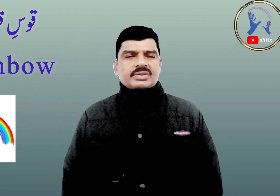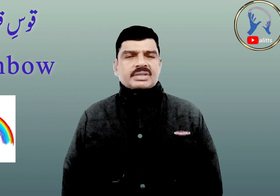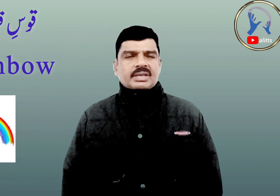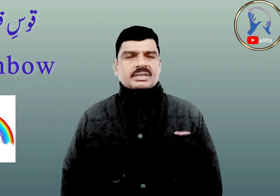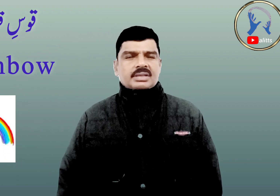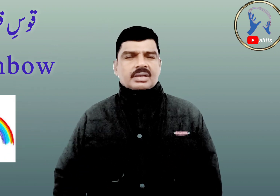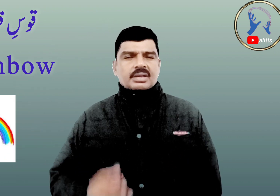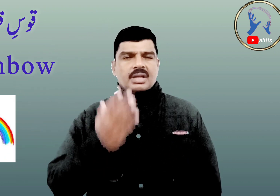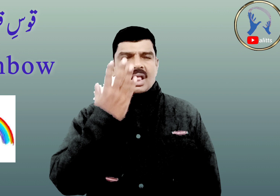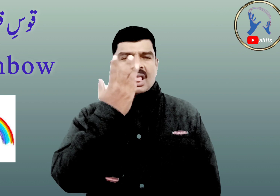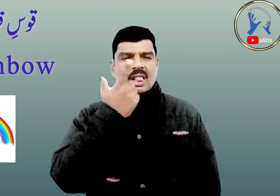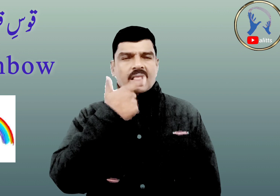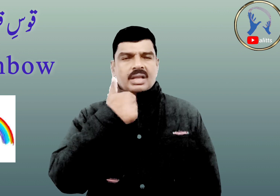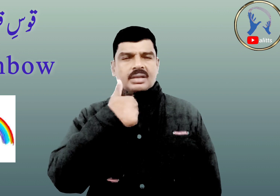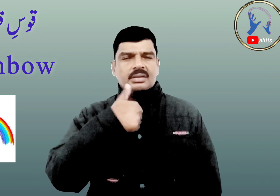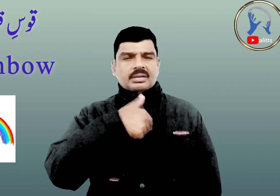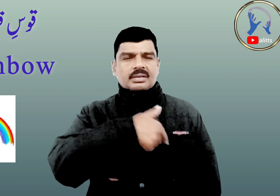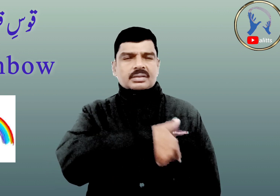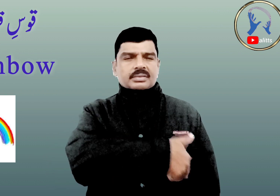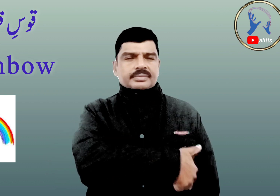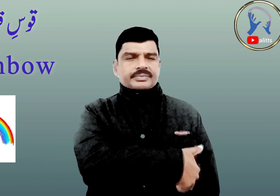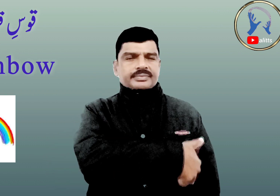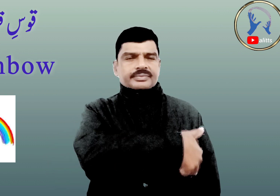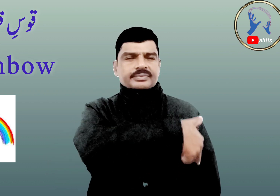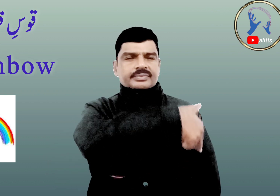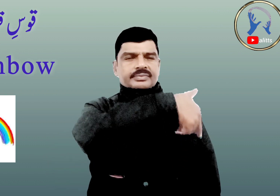कौसे कज़ा। कलर।